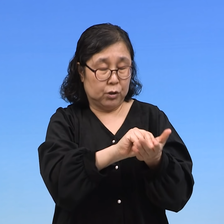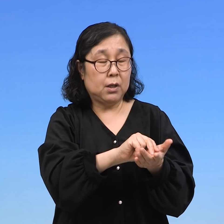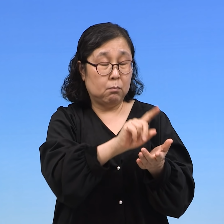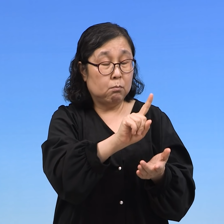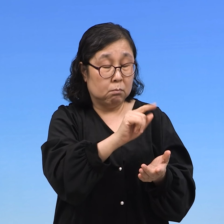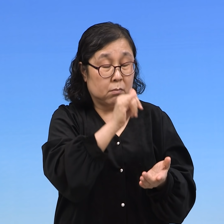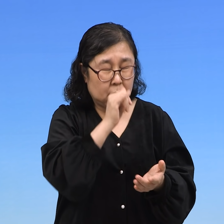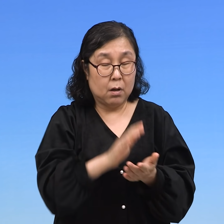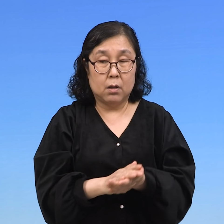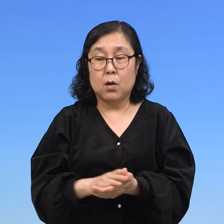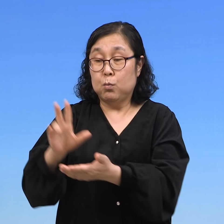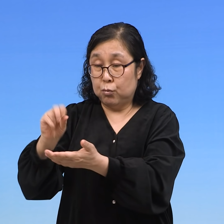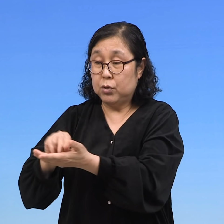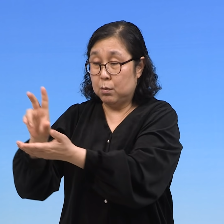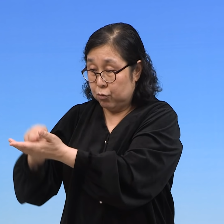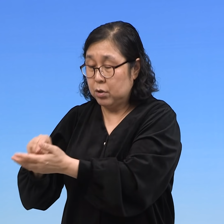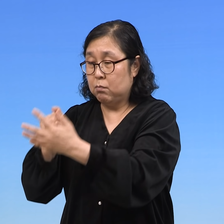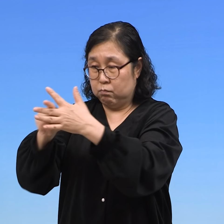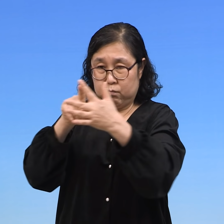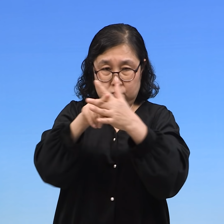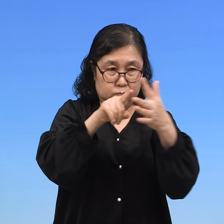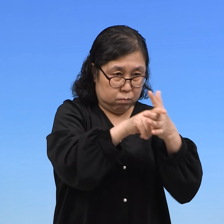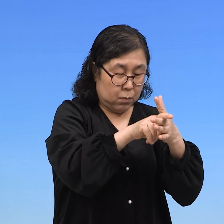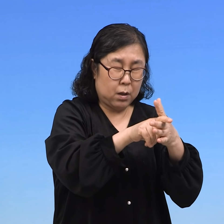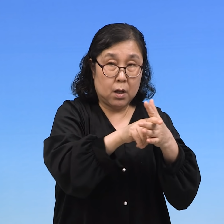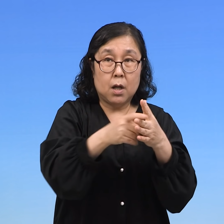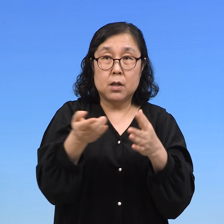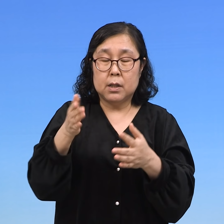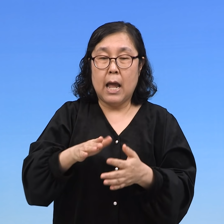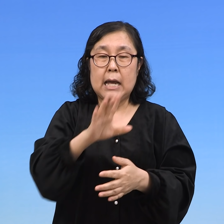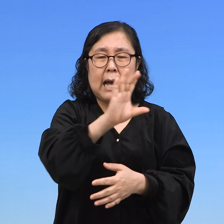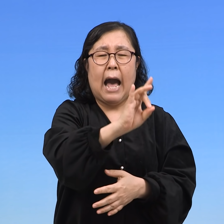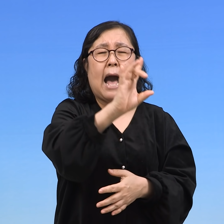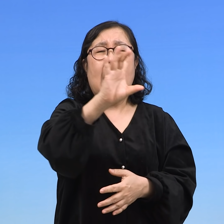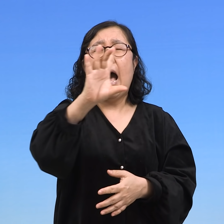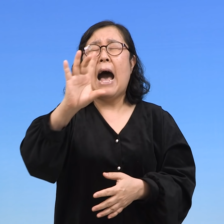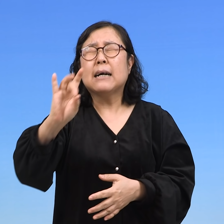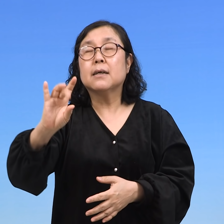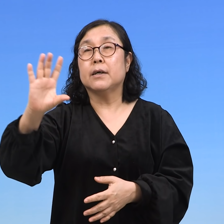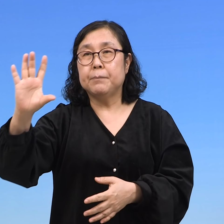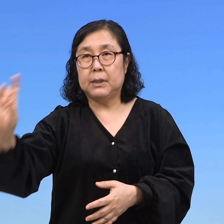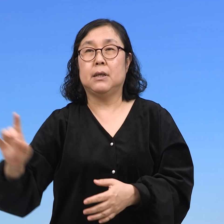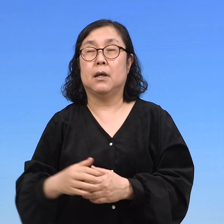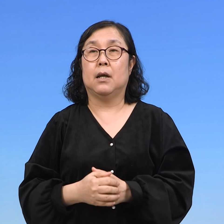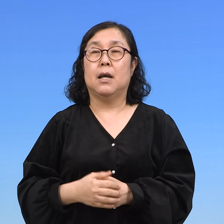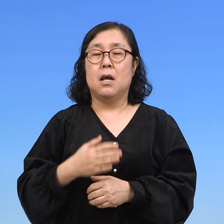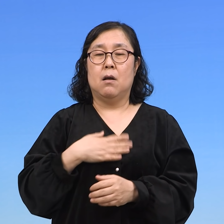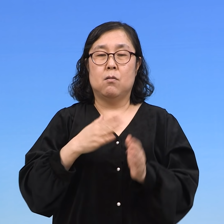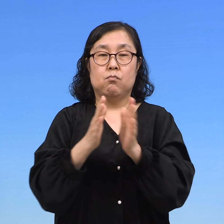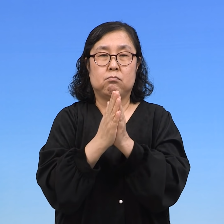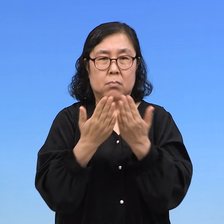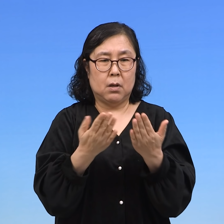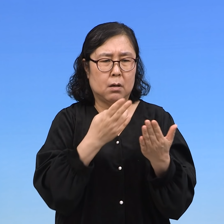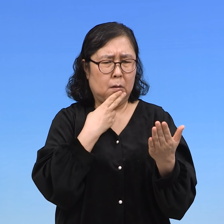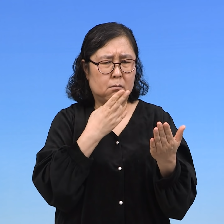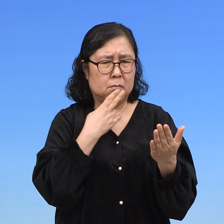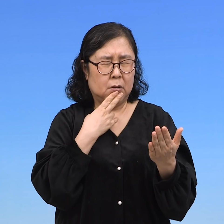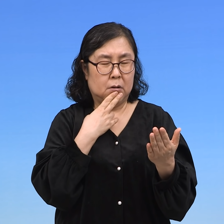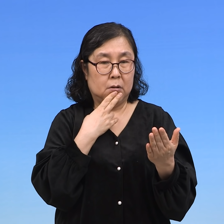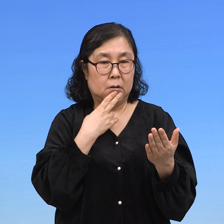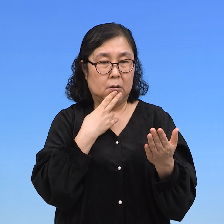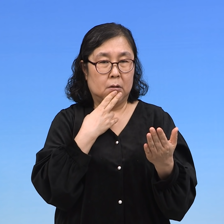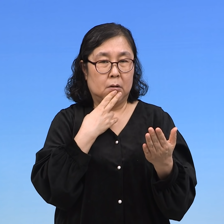정상을 말하면 그건 저 문제네요 다 말하는데 아주 가끔씩 자기가 책에 안 나오는